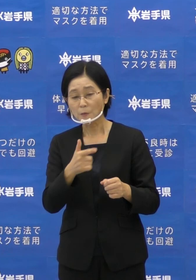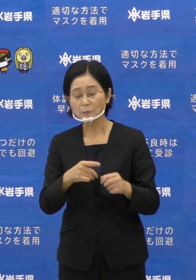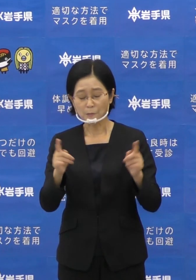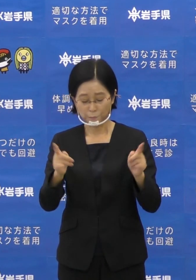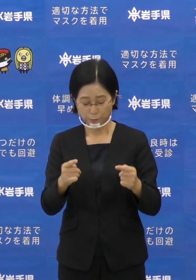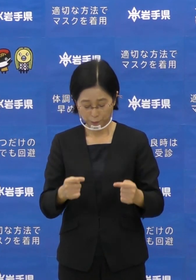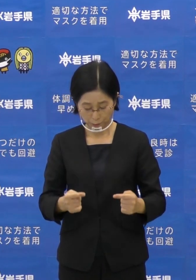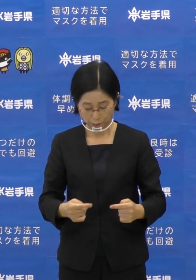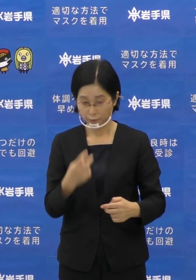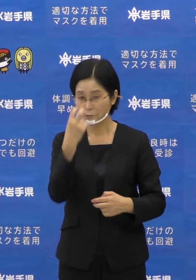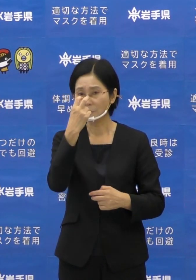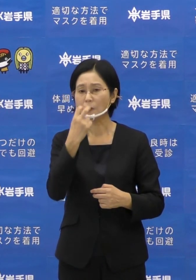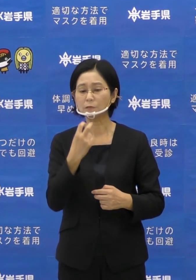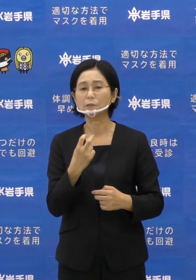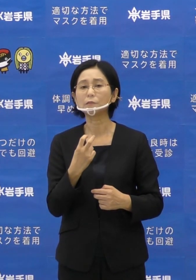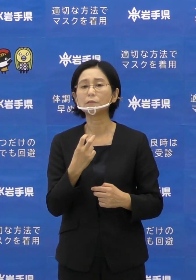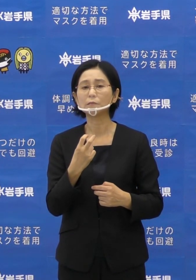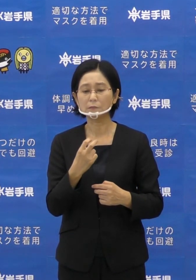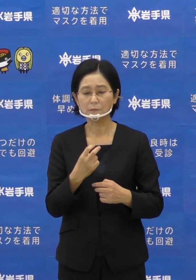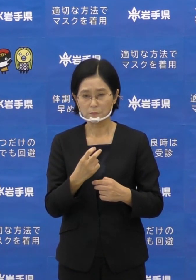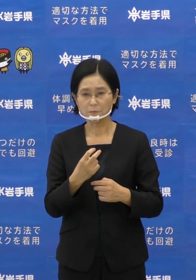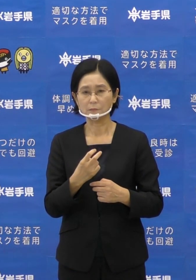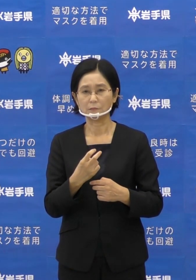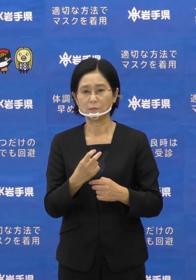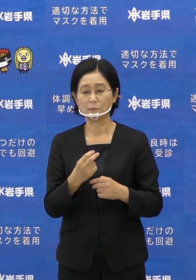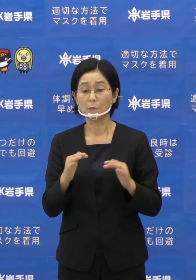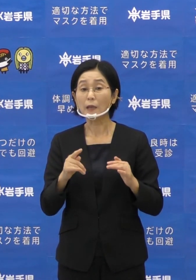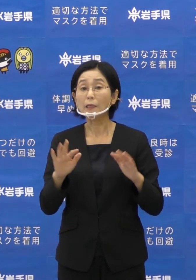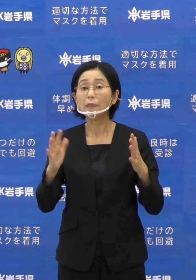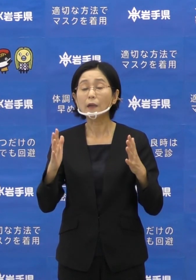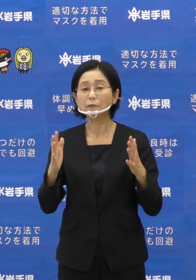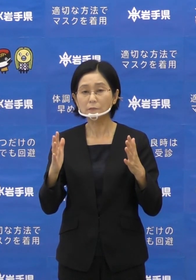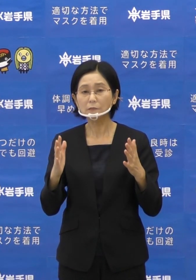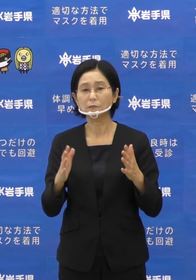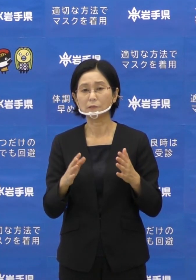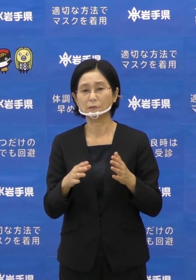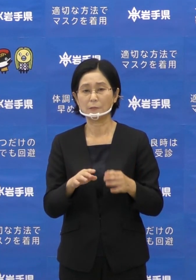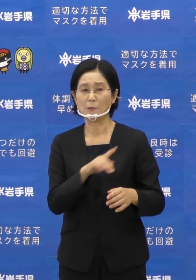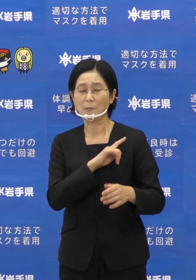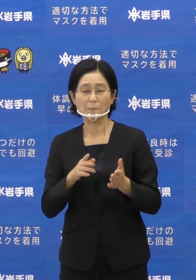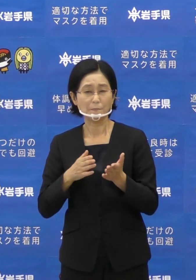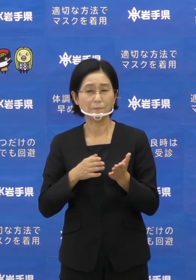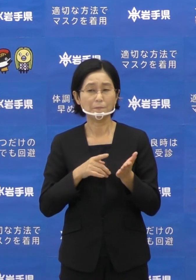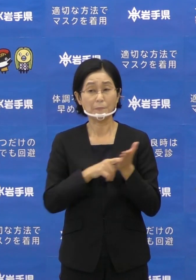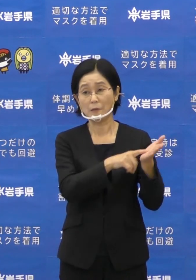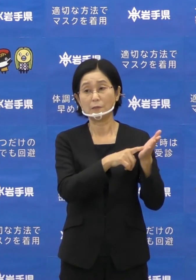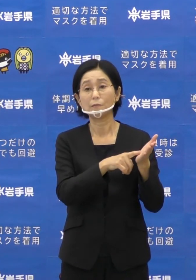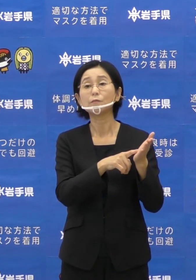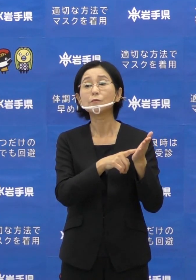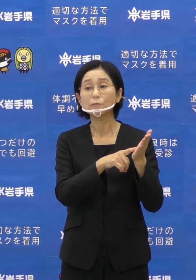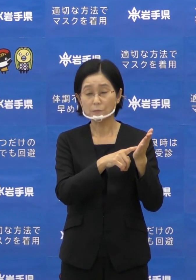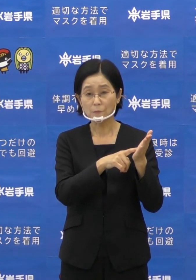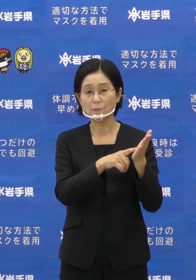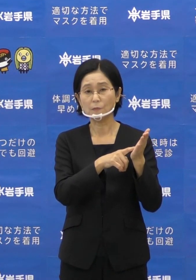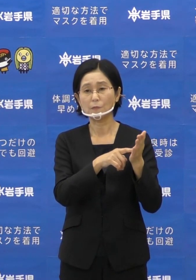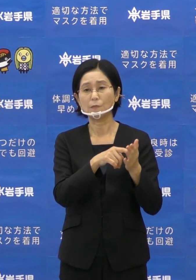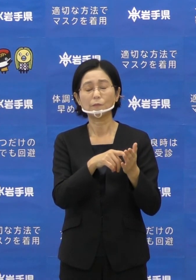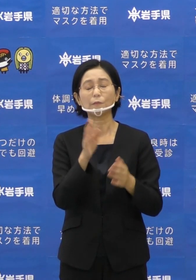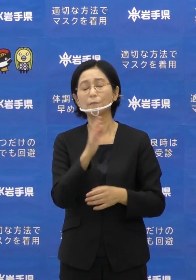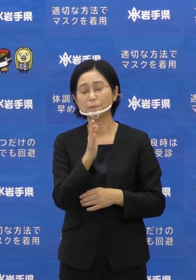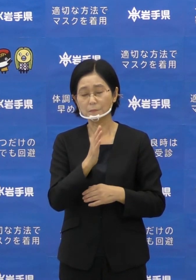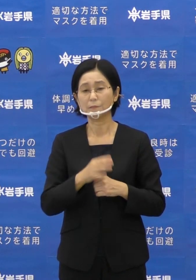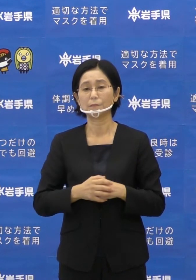と、そういうのなしにいきなり、一方的に県から国に要請するより